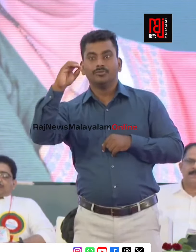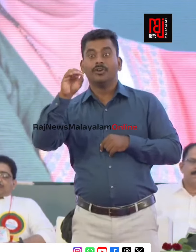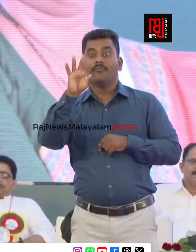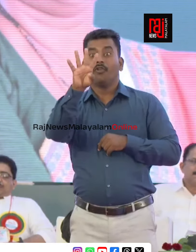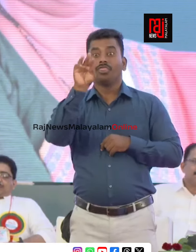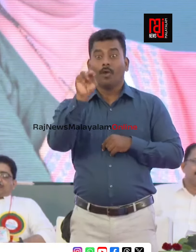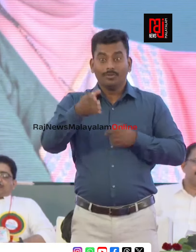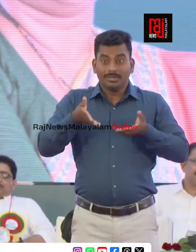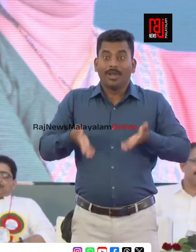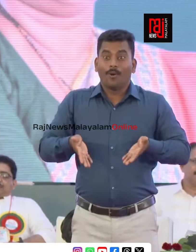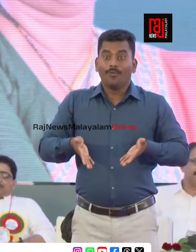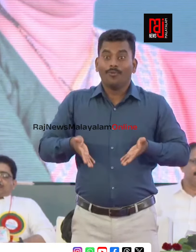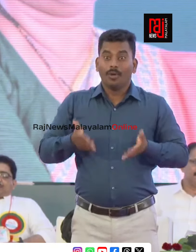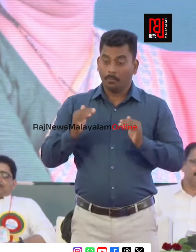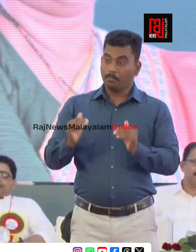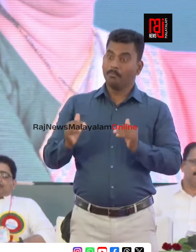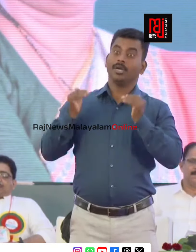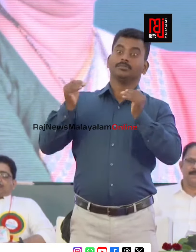അവയിൽ തന്നെ